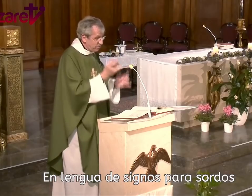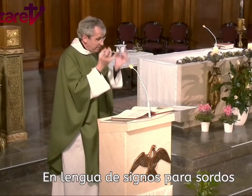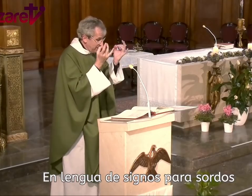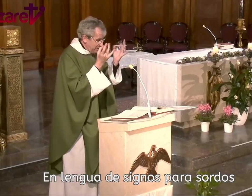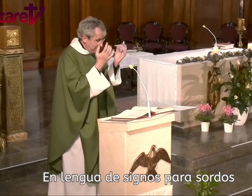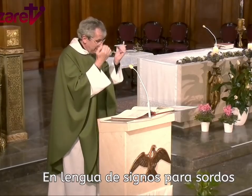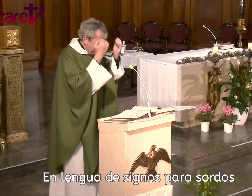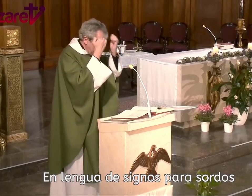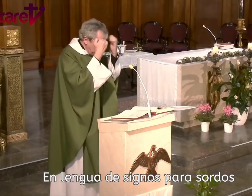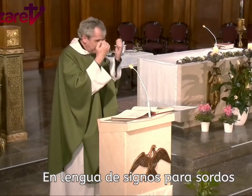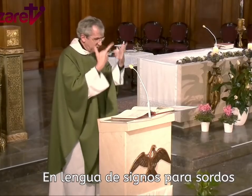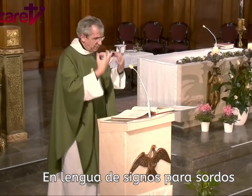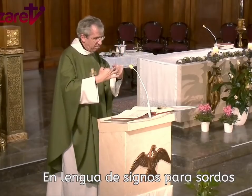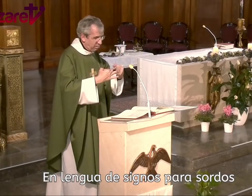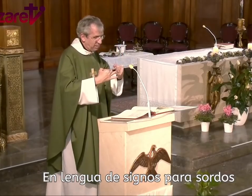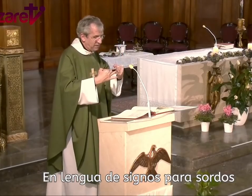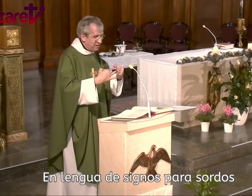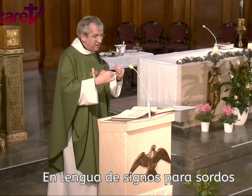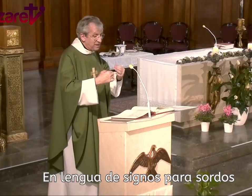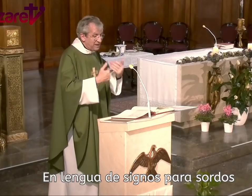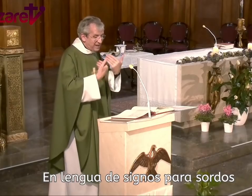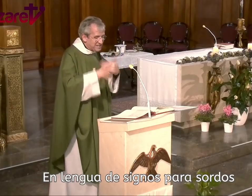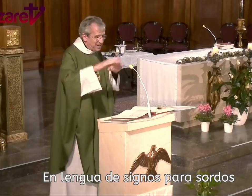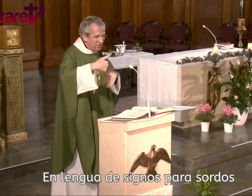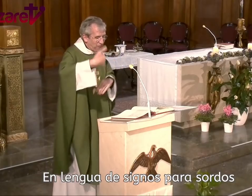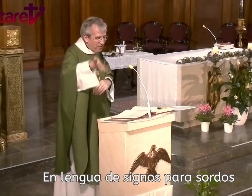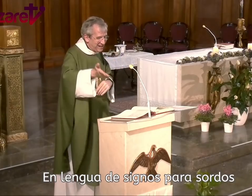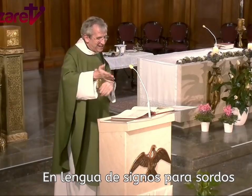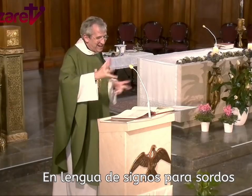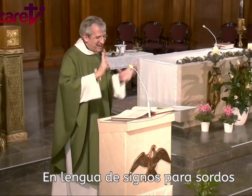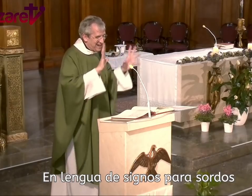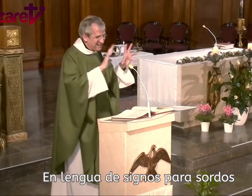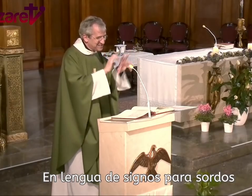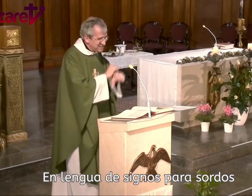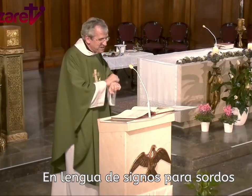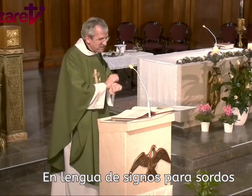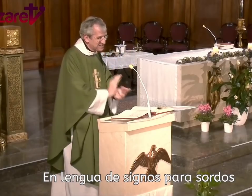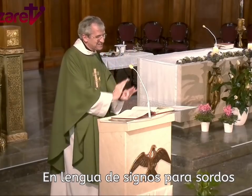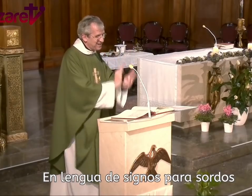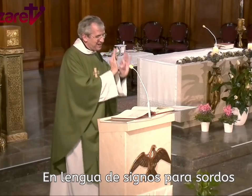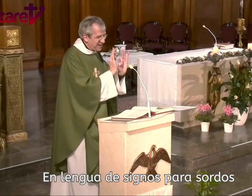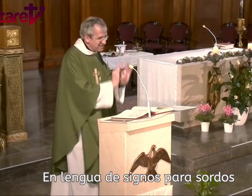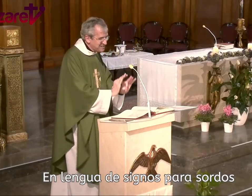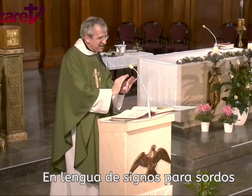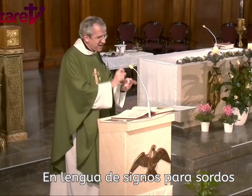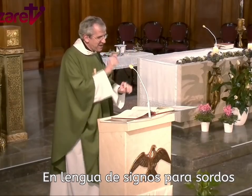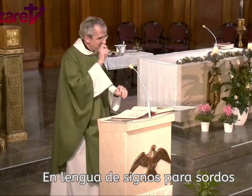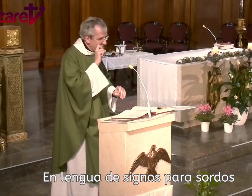inútil Echadlo fuera a las tinieblas Allí será el